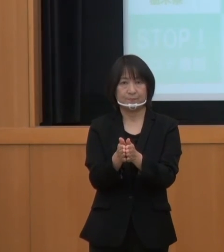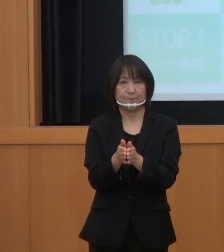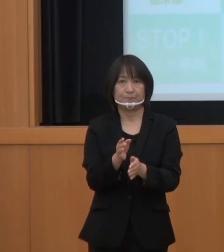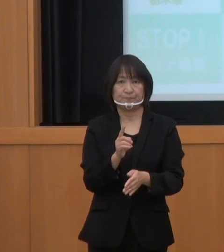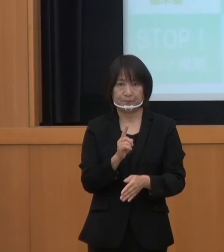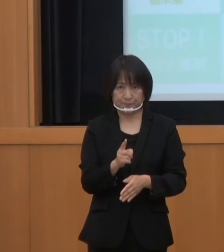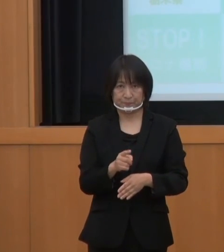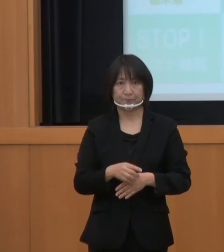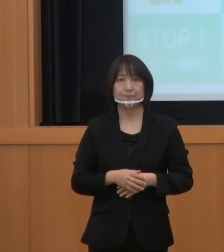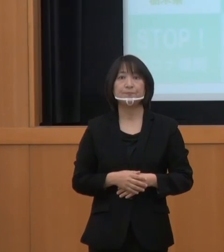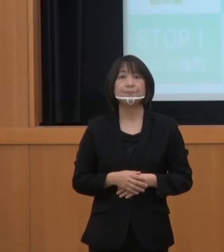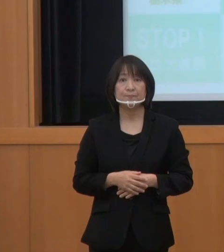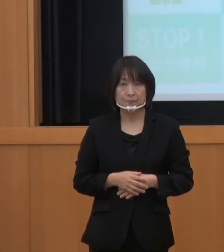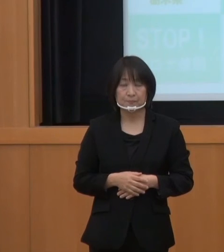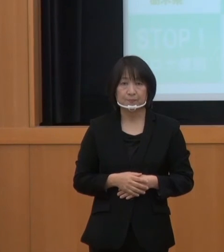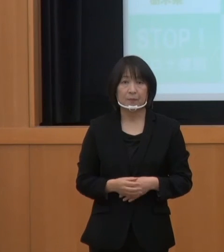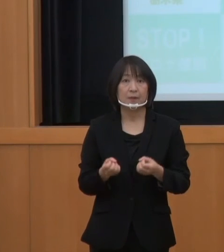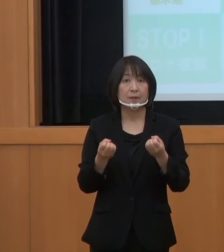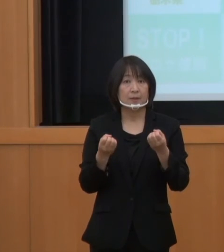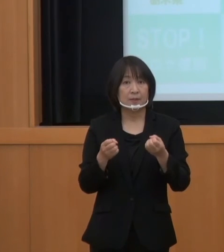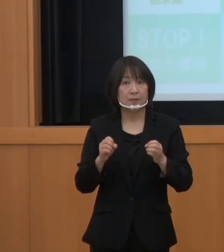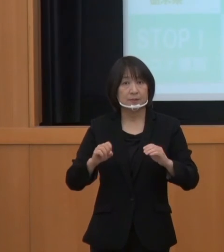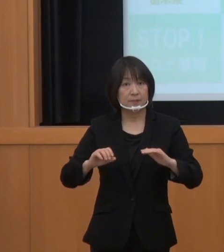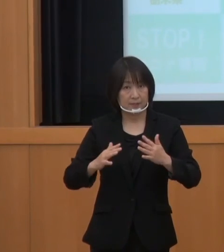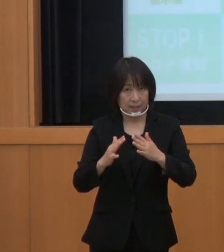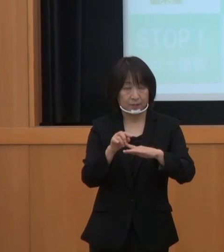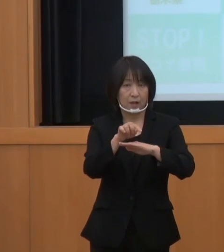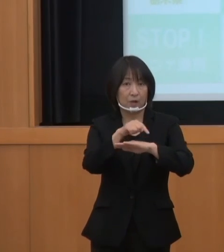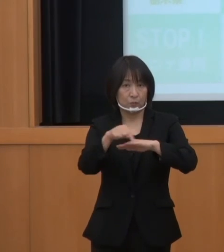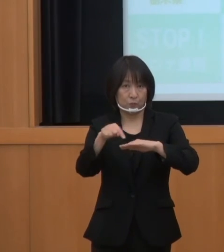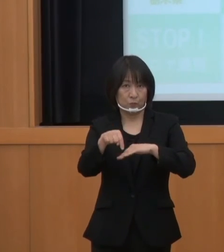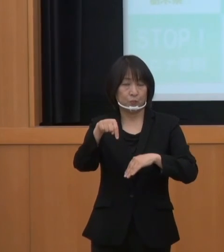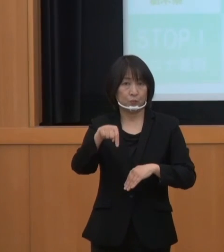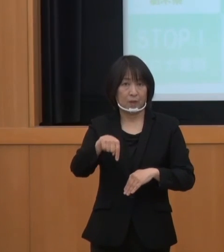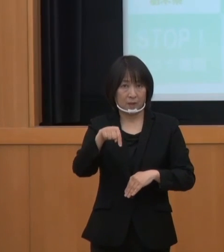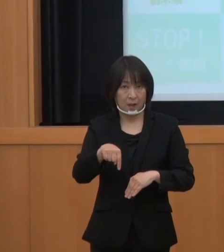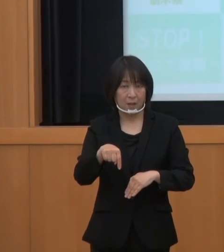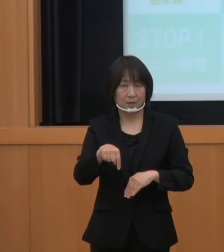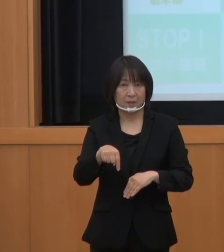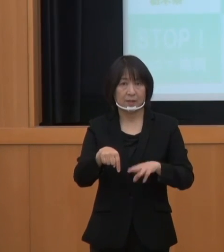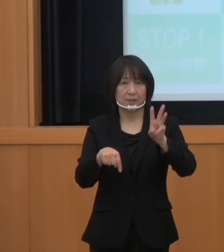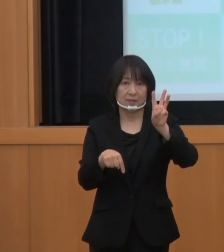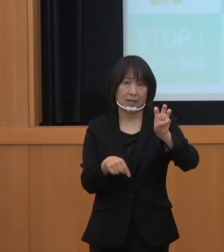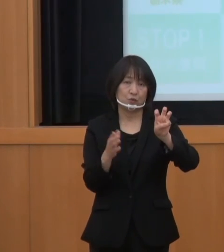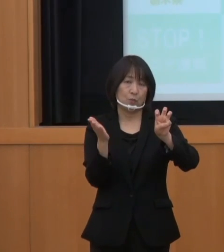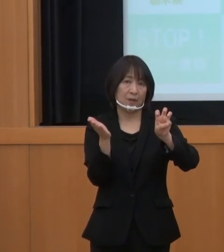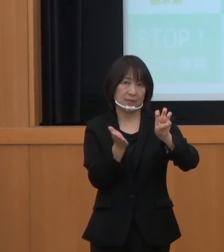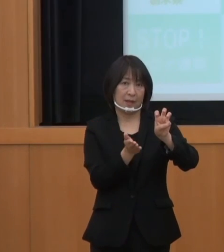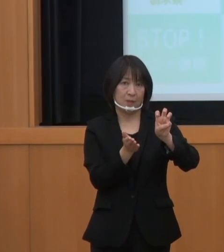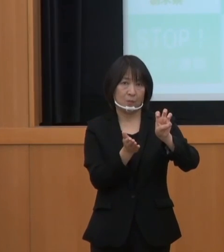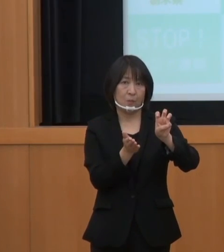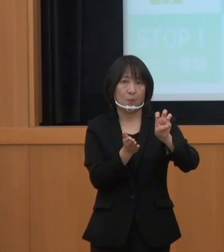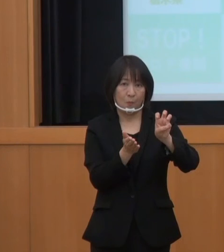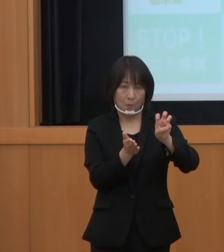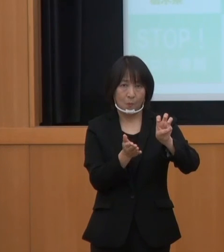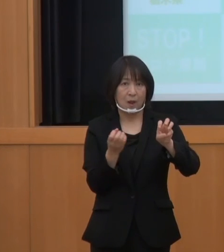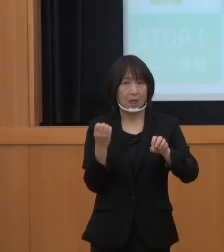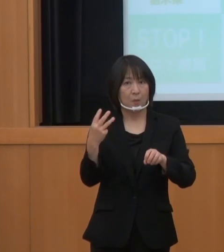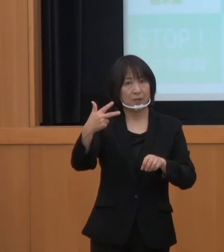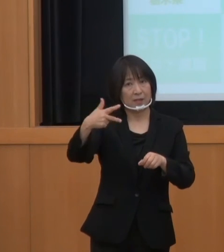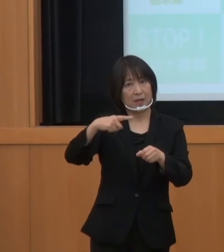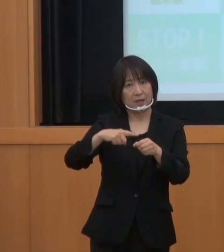げた新産業成長戦略の成果指標で 30% に、令和7年度